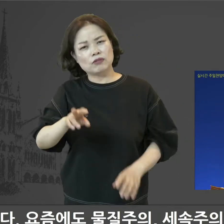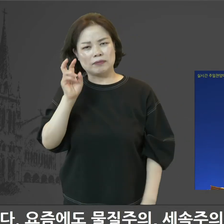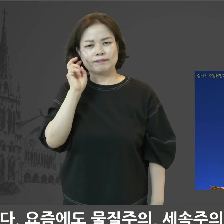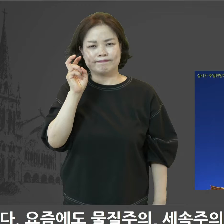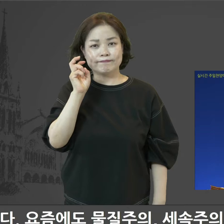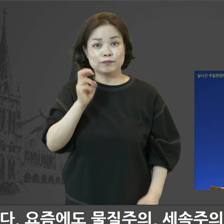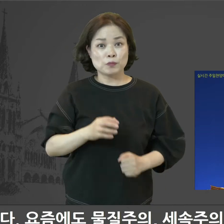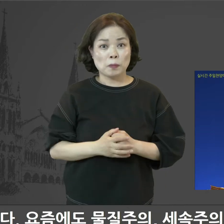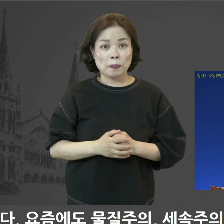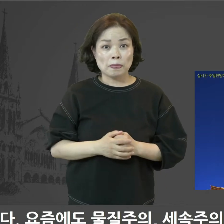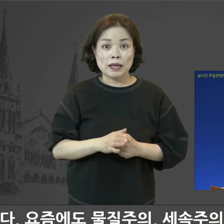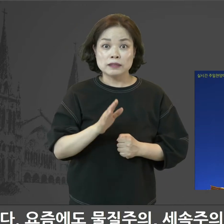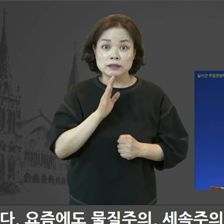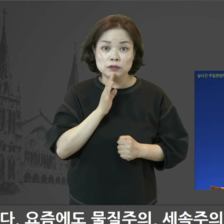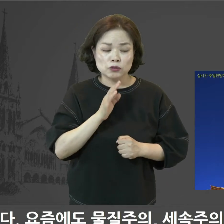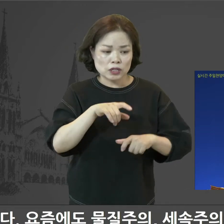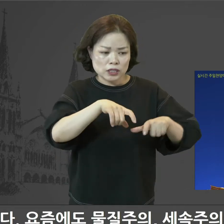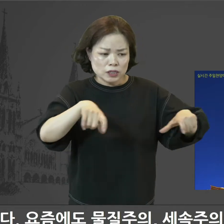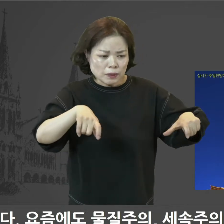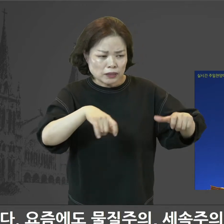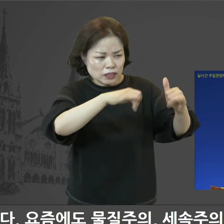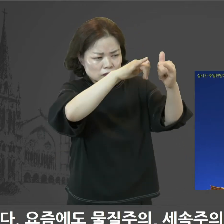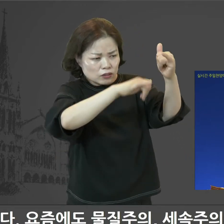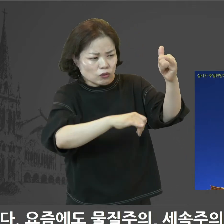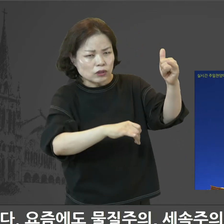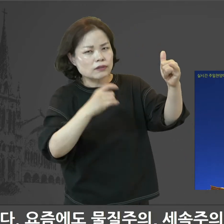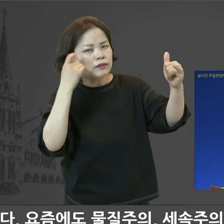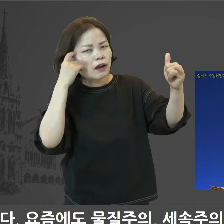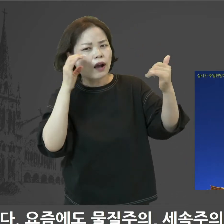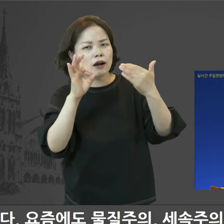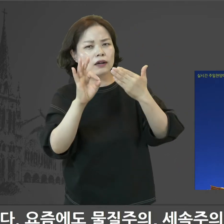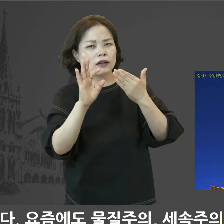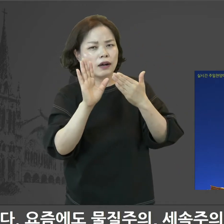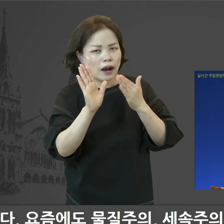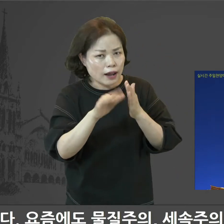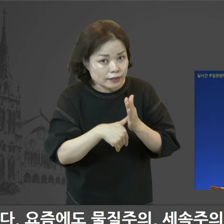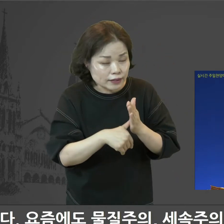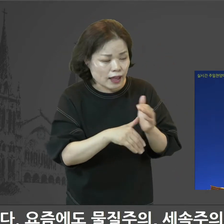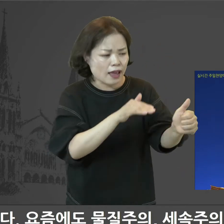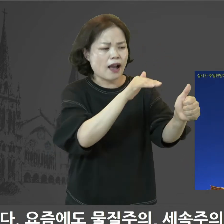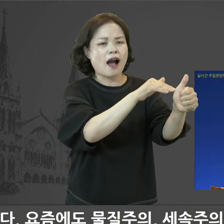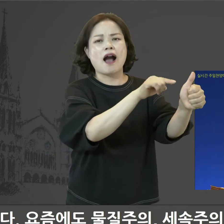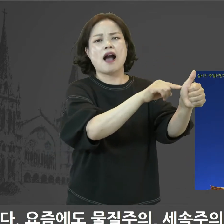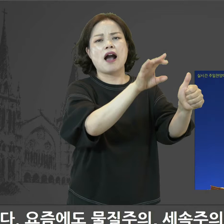모르겠습니다. 그런데 실제로 일반적인 역사를 볼 때 이 아합 왕 때는요,